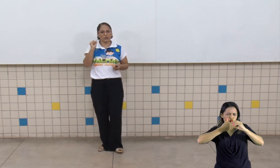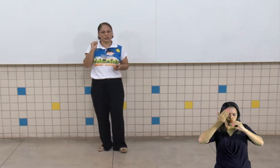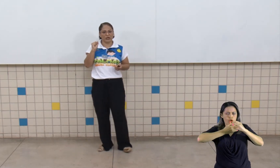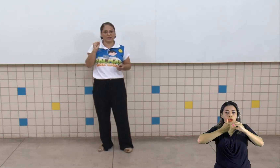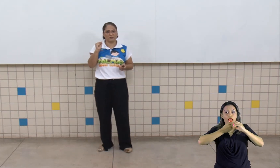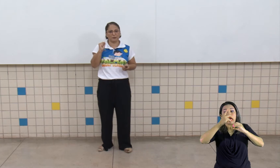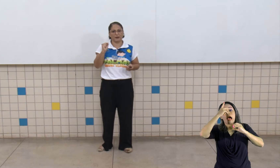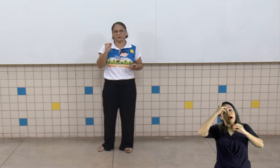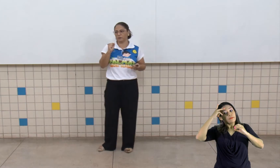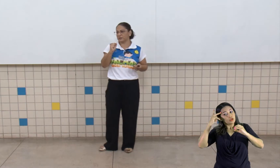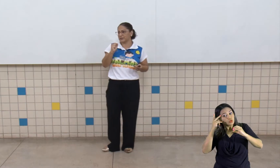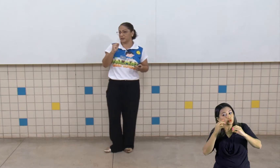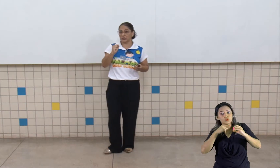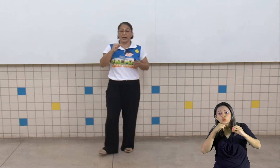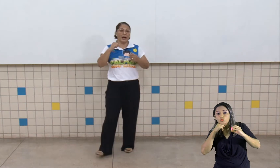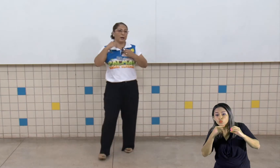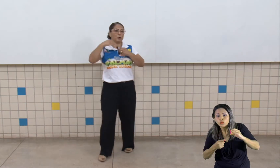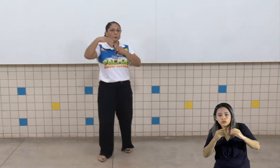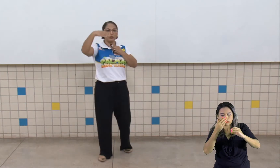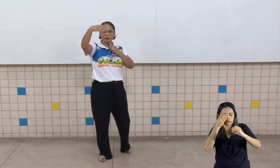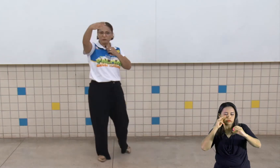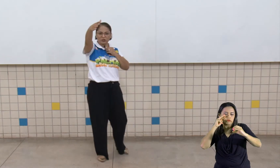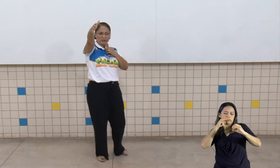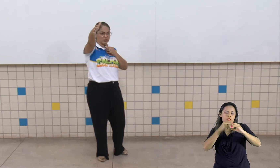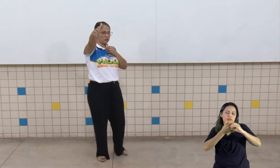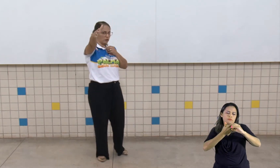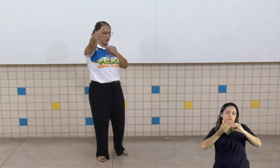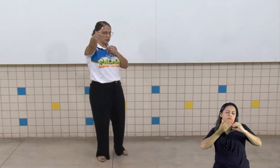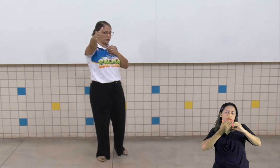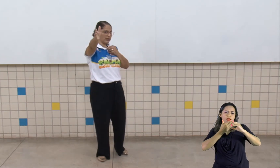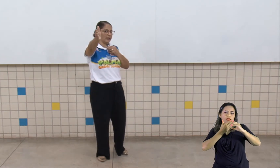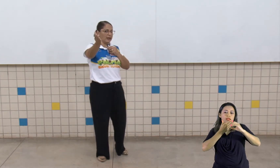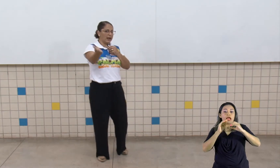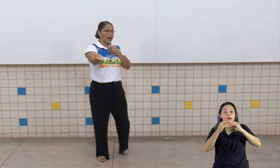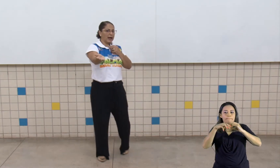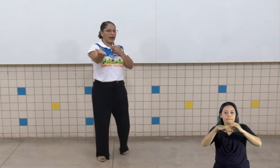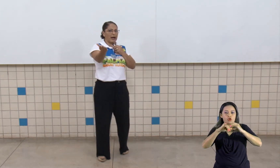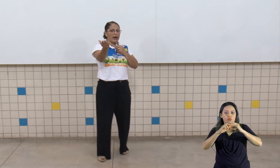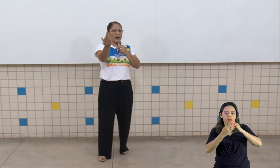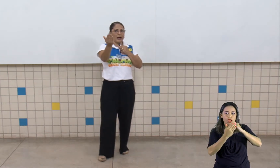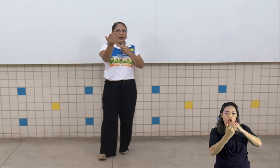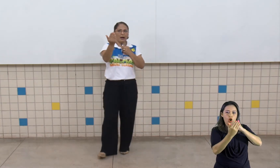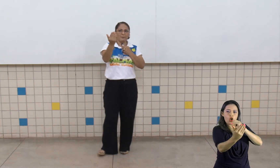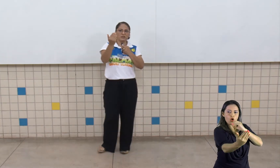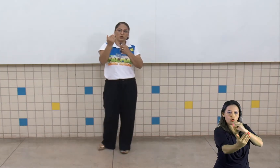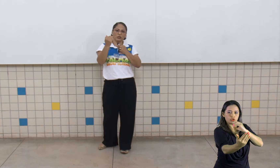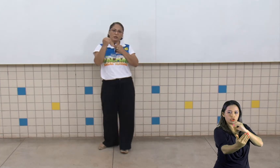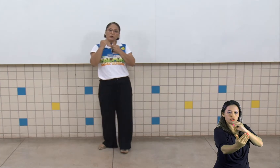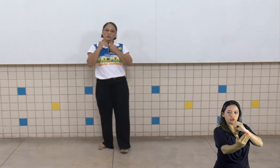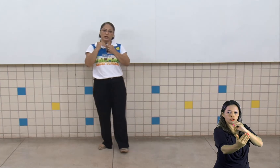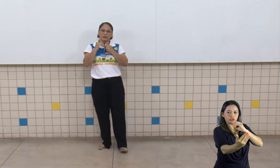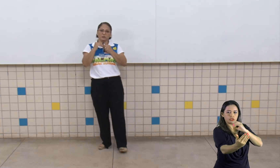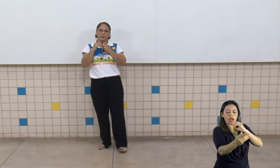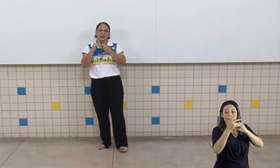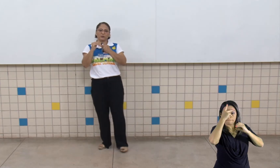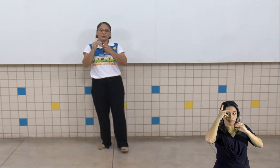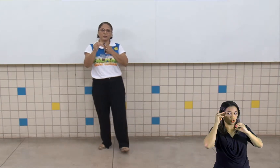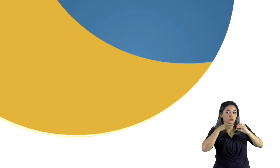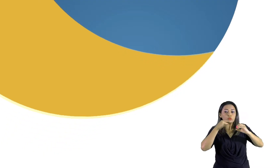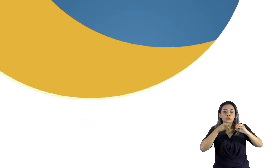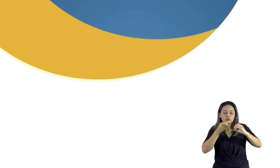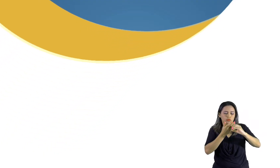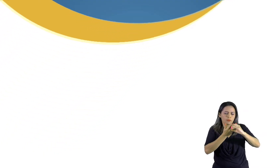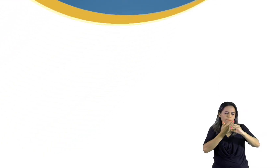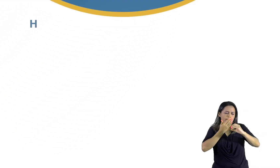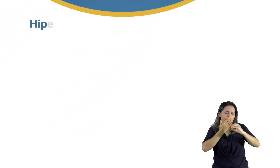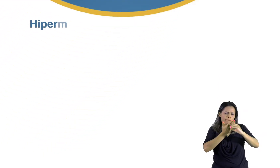não enxerga de perto, ou seja, a miopia eu não vou enxergar de longe, né? A pessoa que não enxerga de perto, ela tem